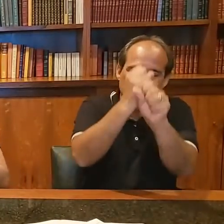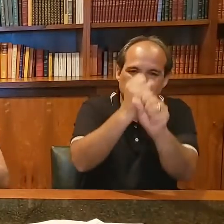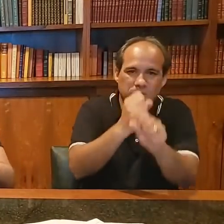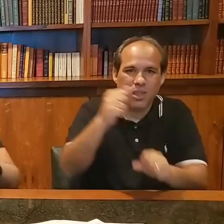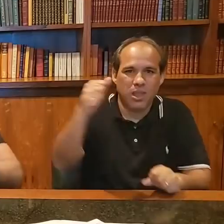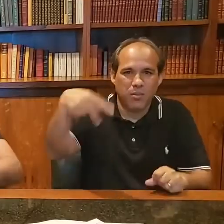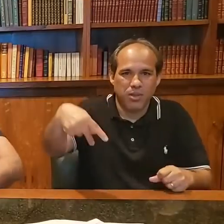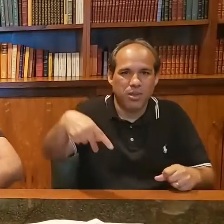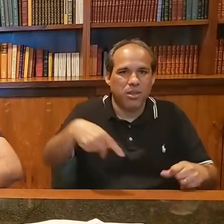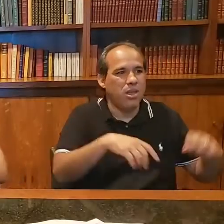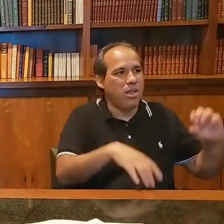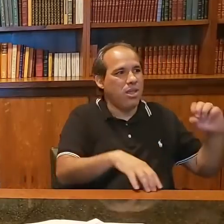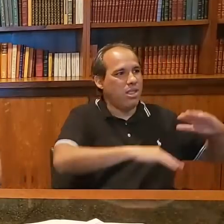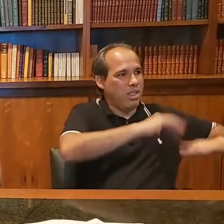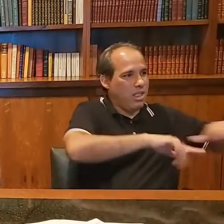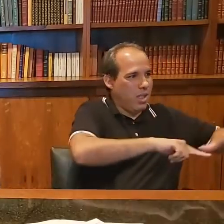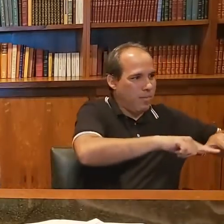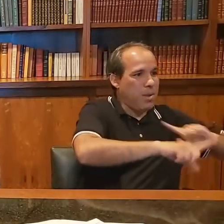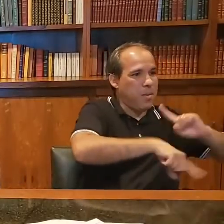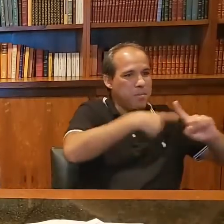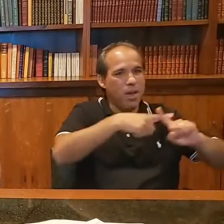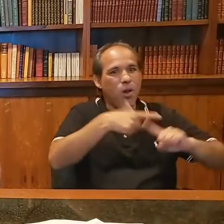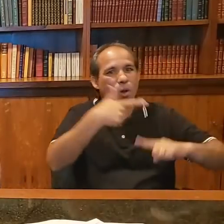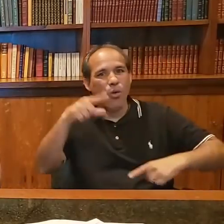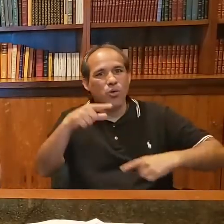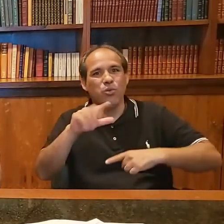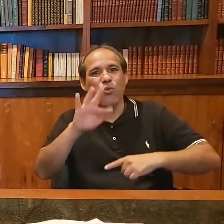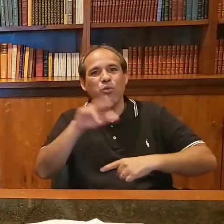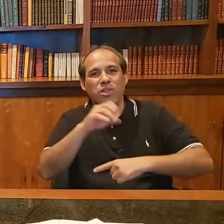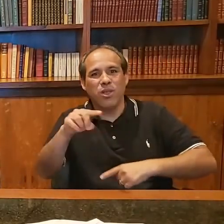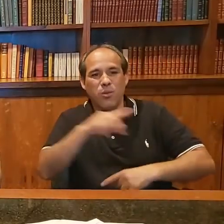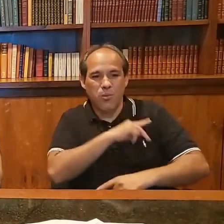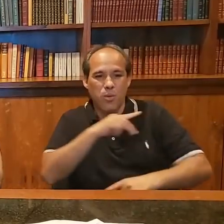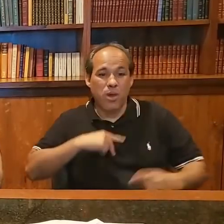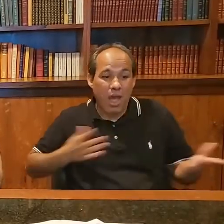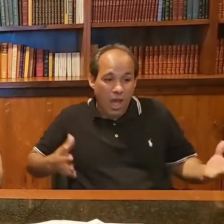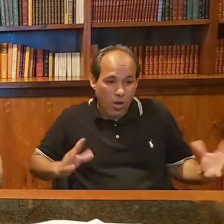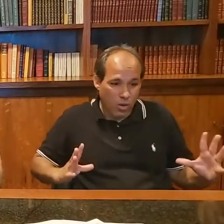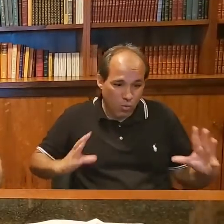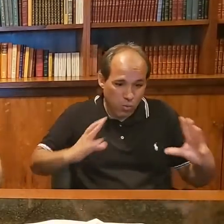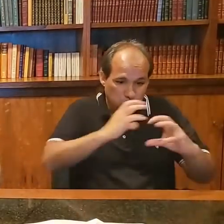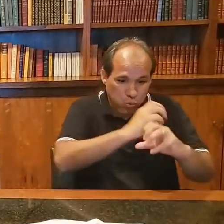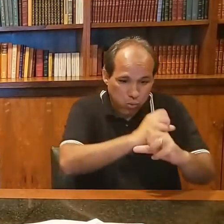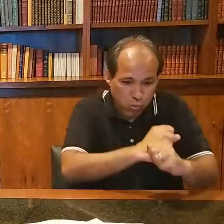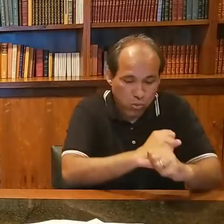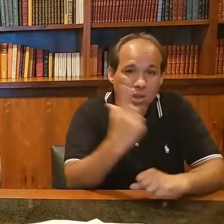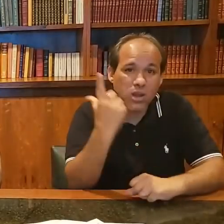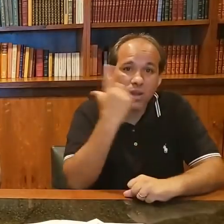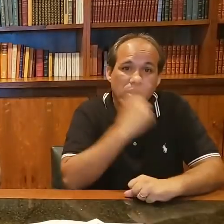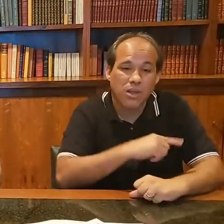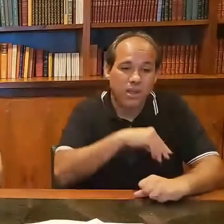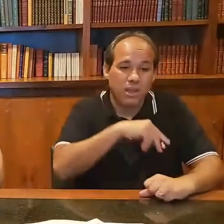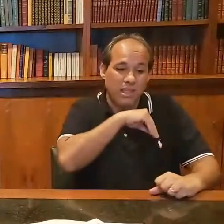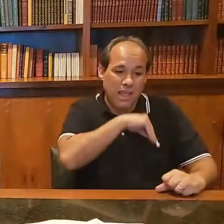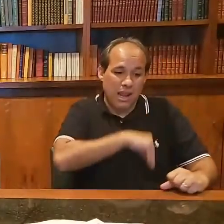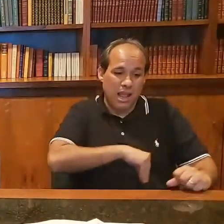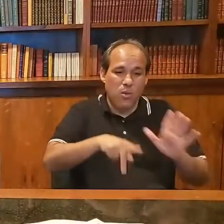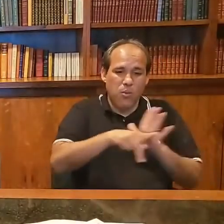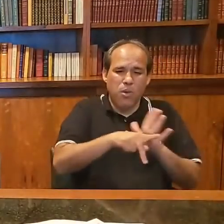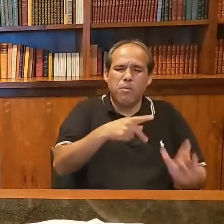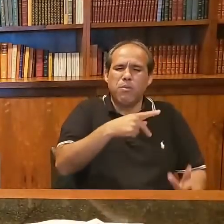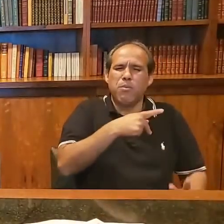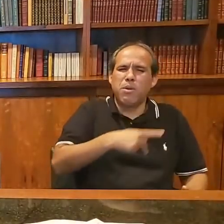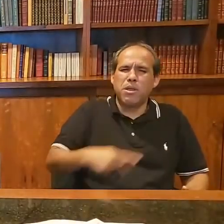de atividade aí do serviço público, né? Eu passei agora a ter o direito além do salário de presidente da República, se não me engano é